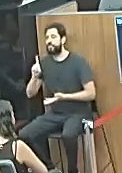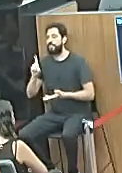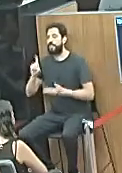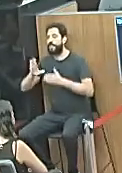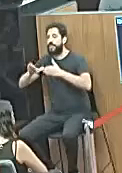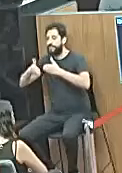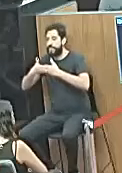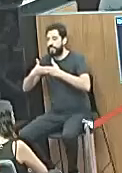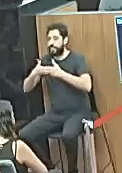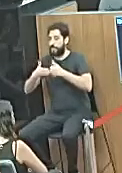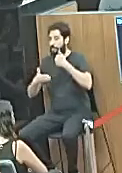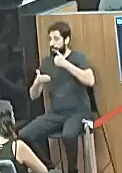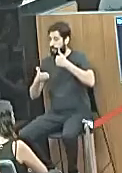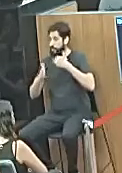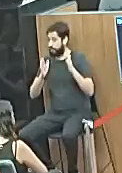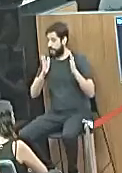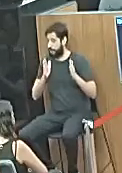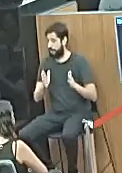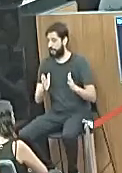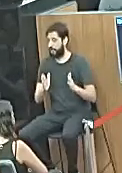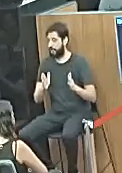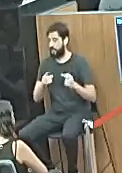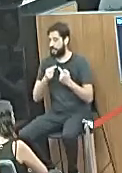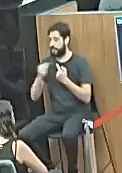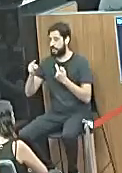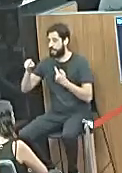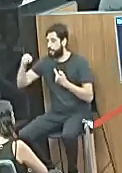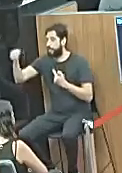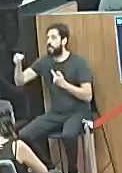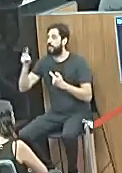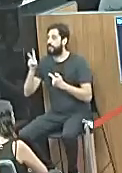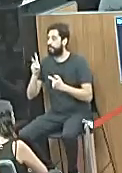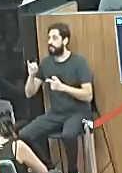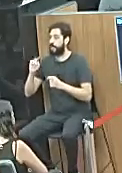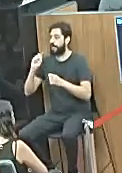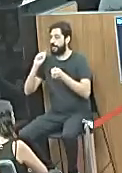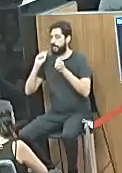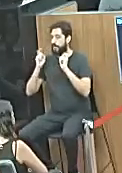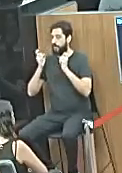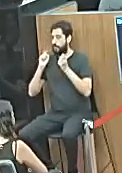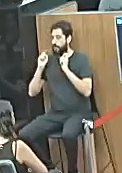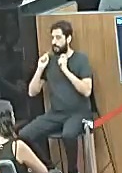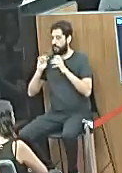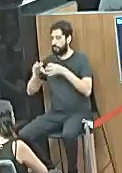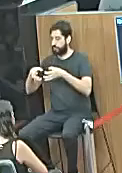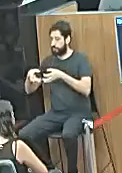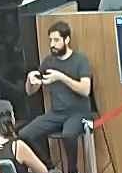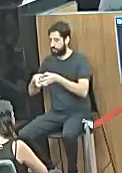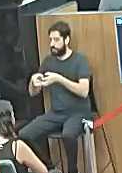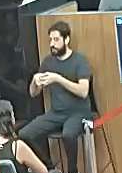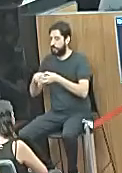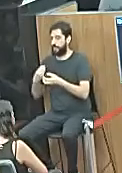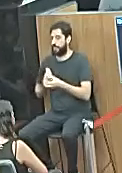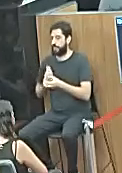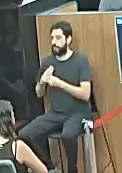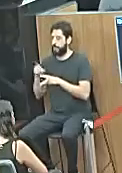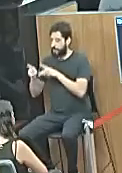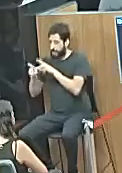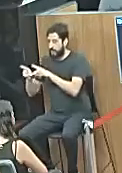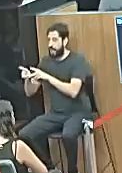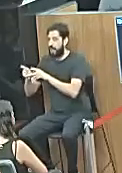primeira parte na próxima semana vai se reunir na casa a comissão de participação popular do